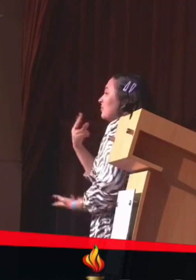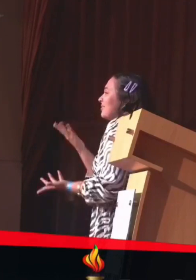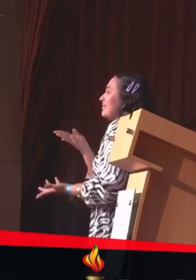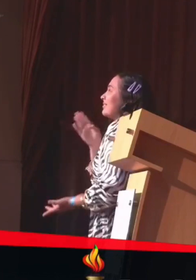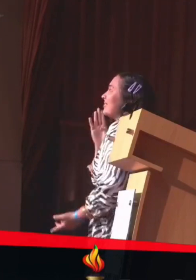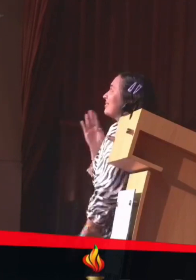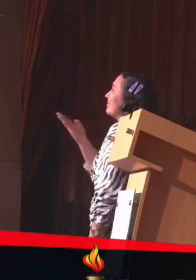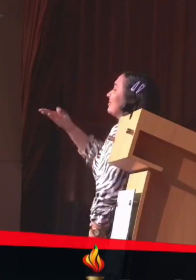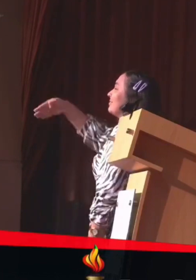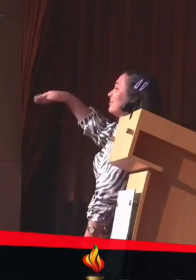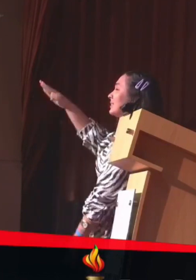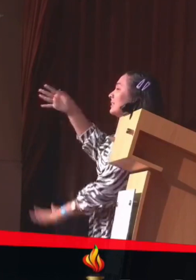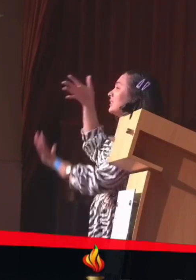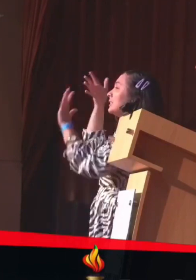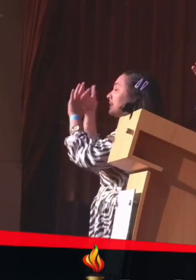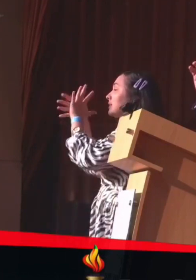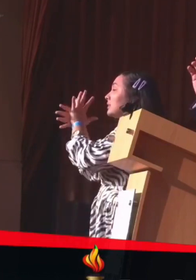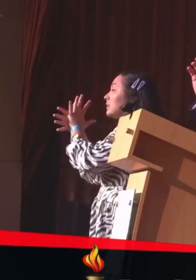corazón quebrantado podrá